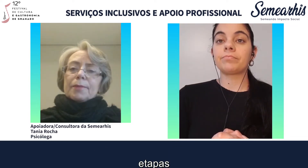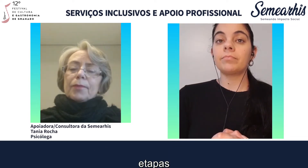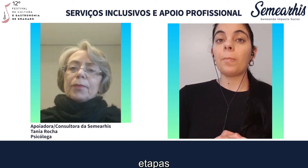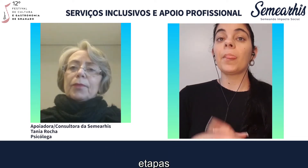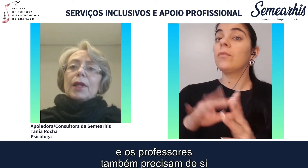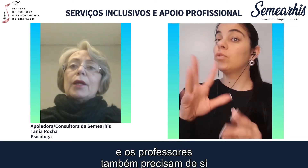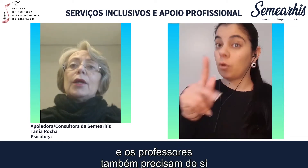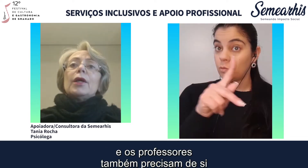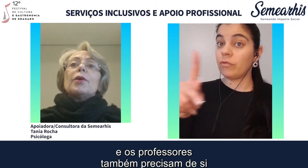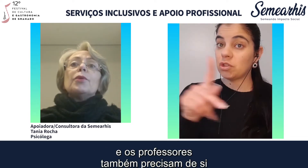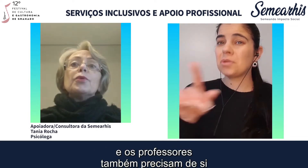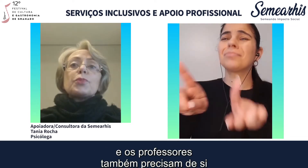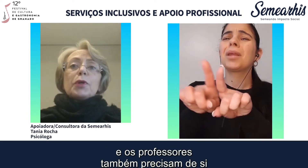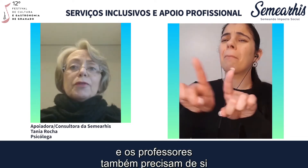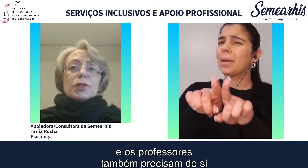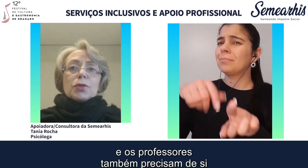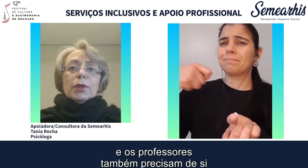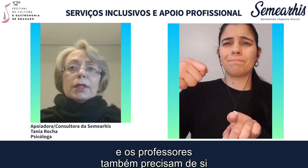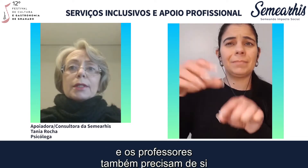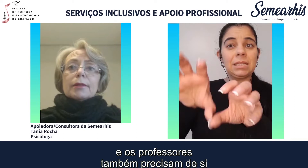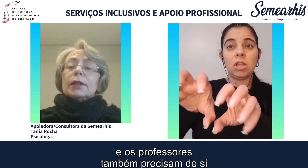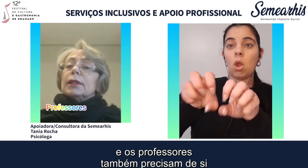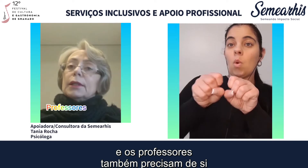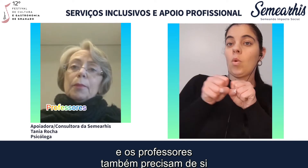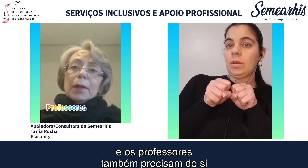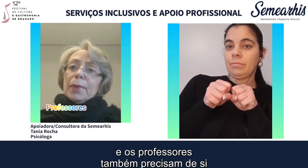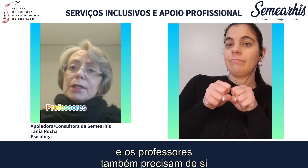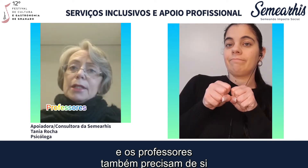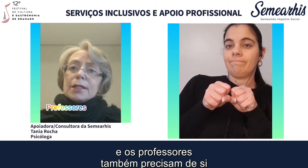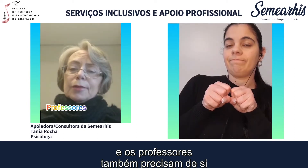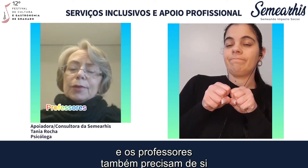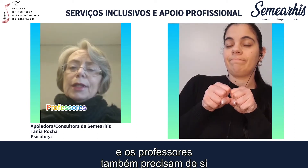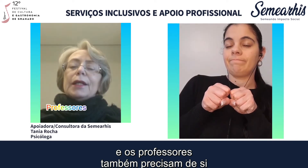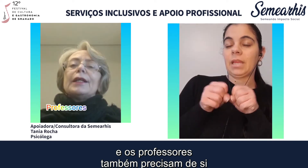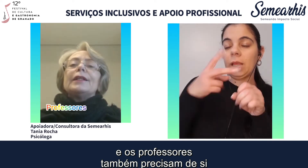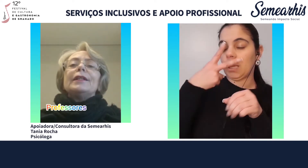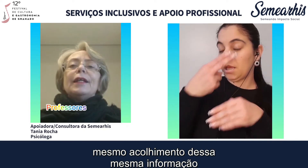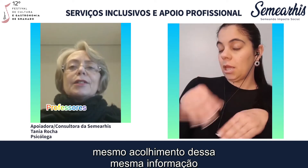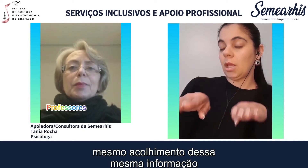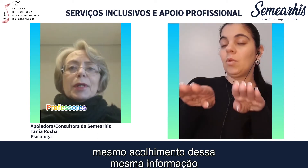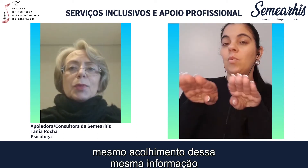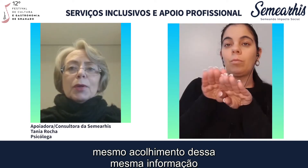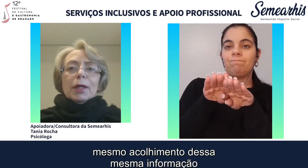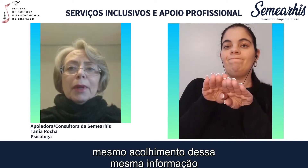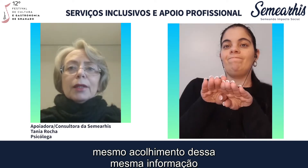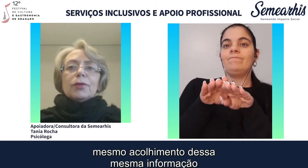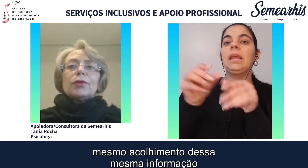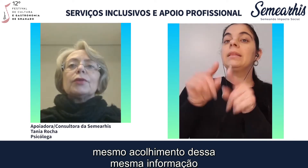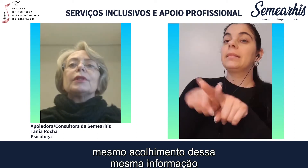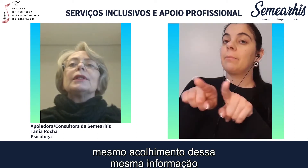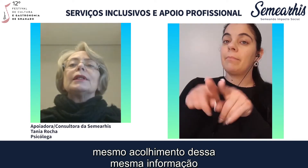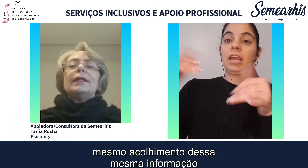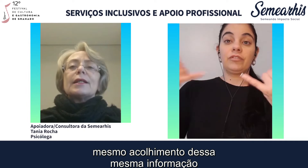etapas. Os professores também precisam desse mesmo